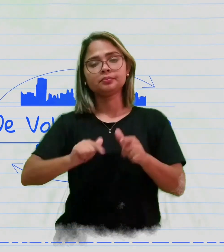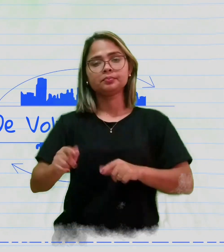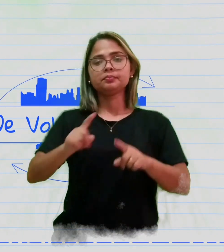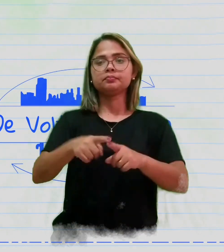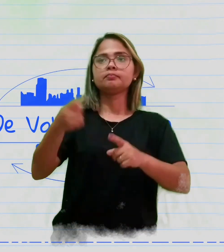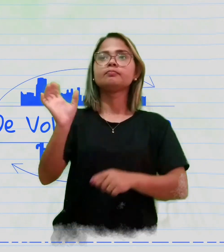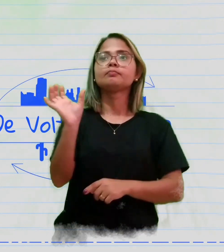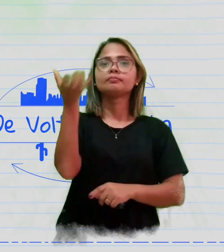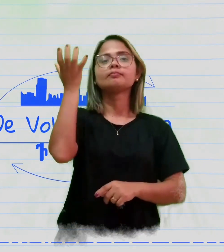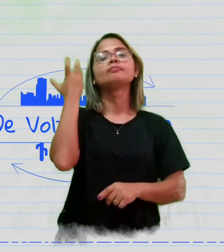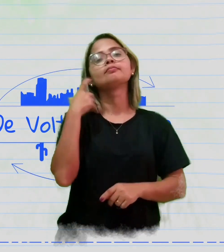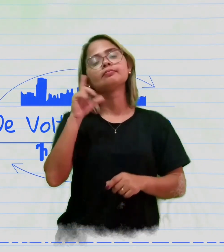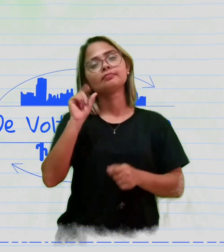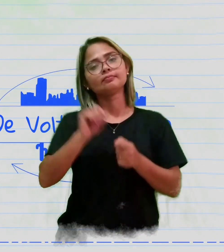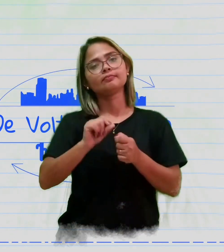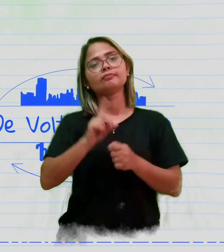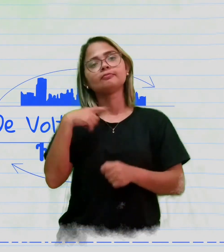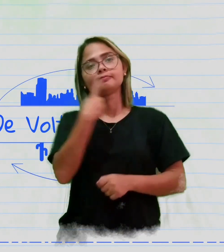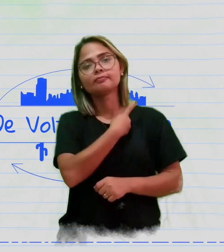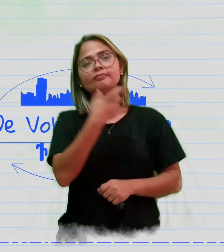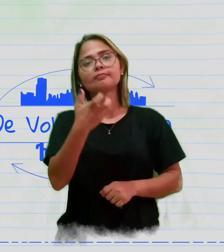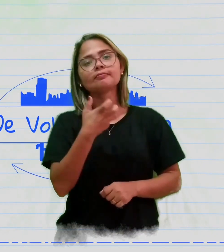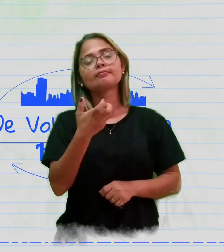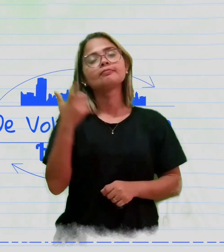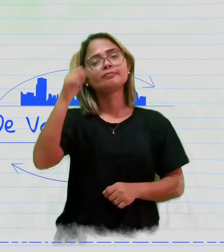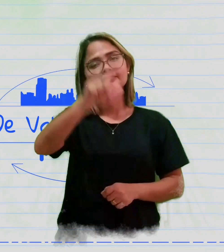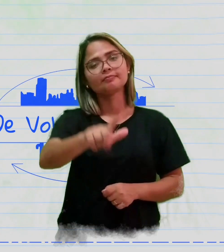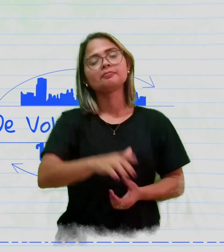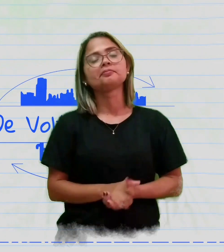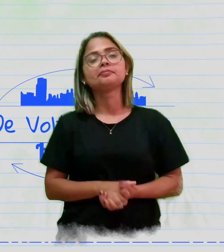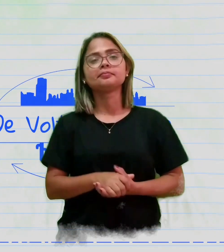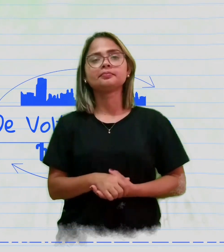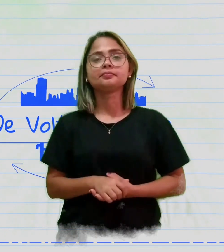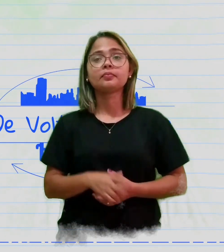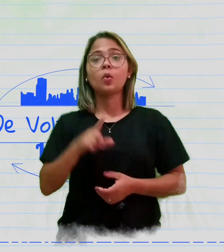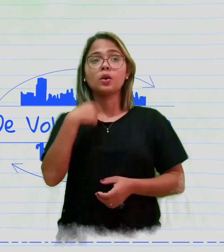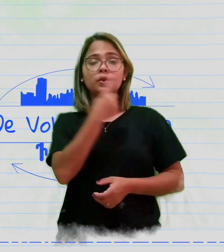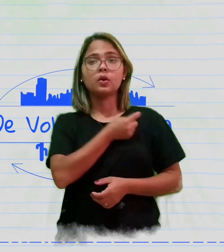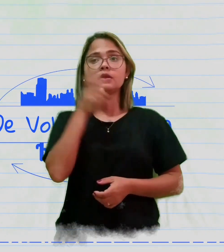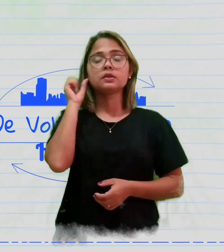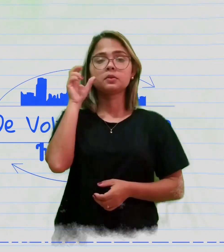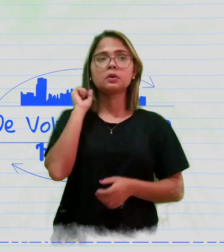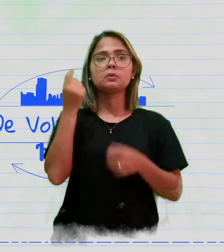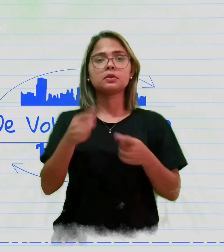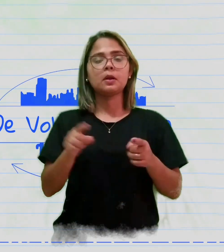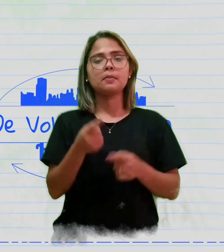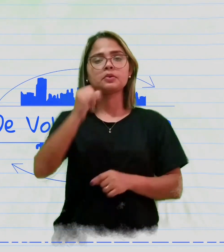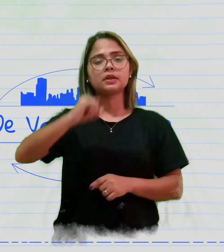Vic, das músicas do último episódio? Gente, eu não sei vocês telespectadores